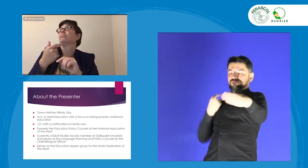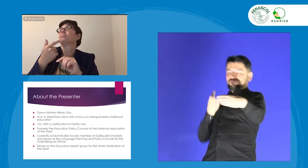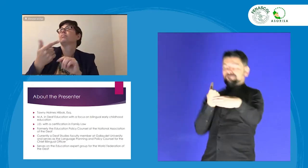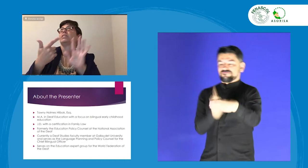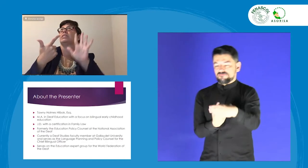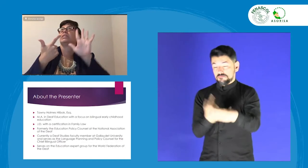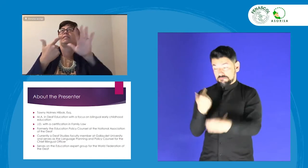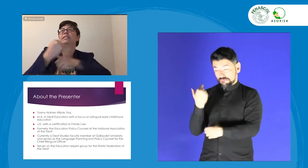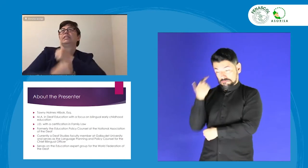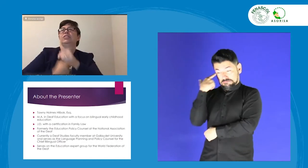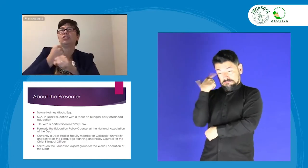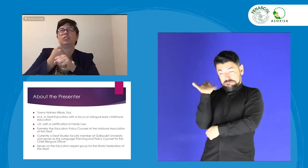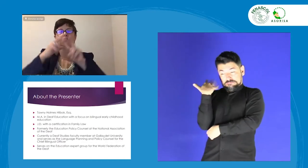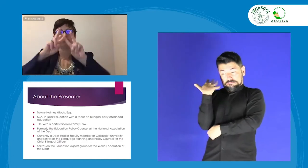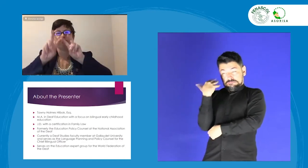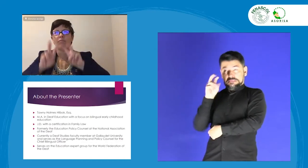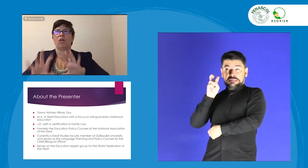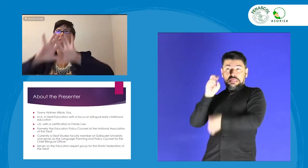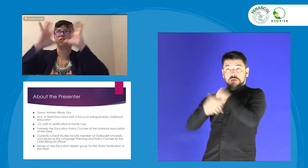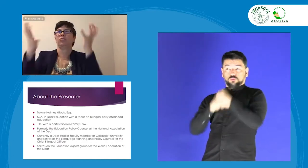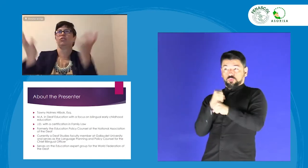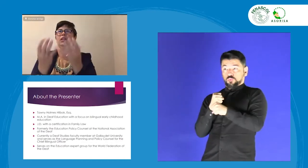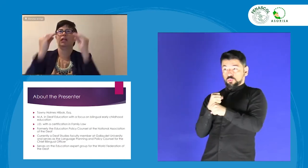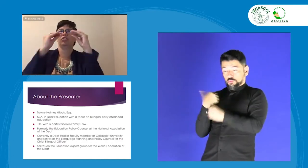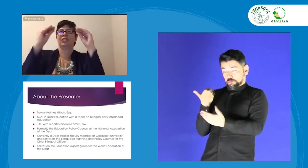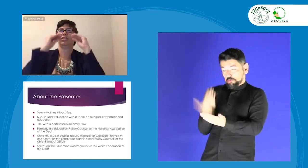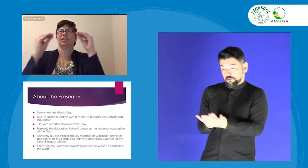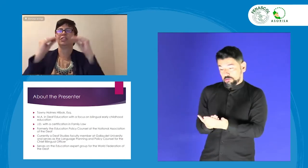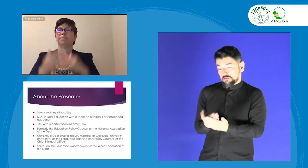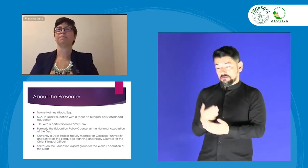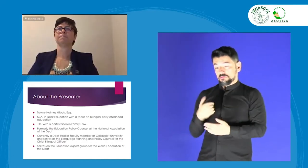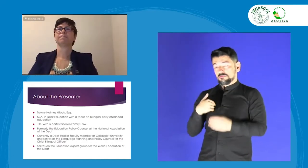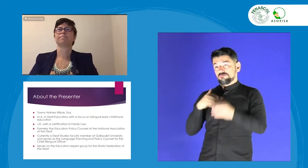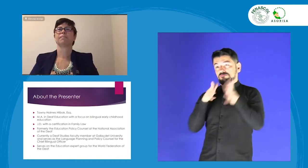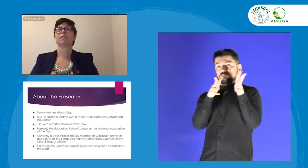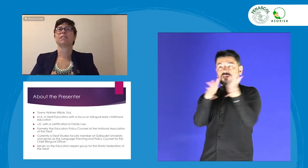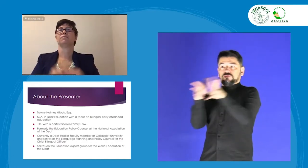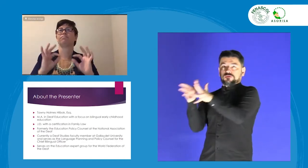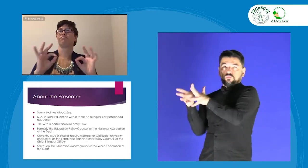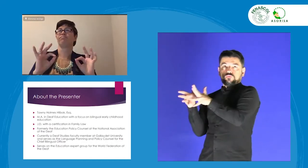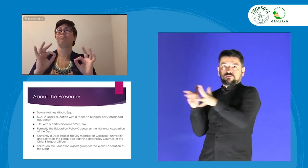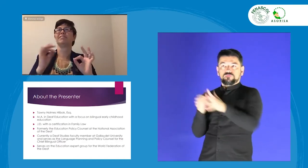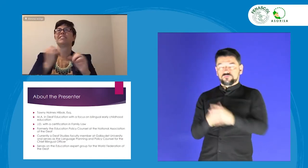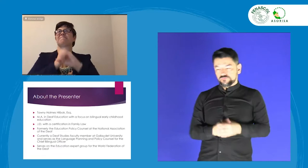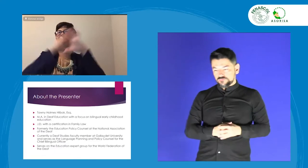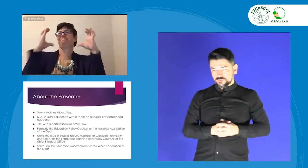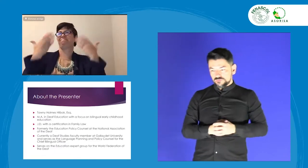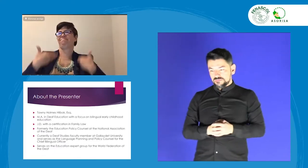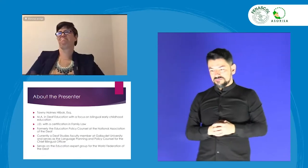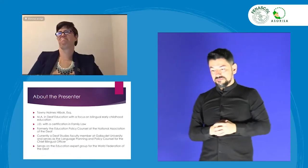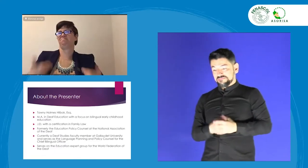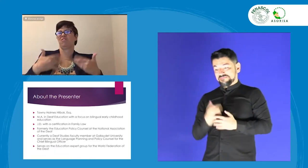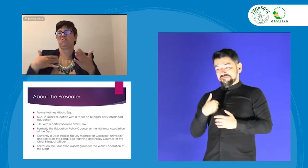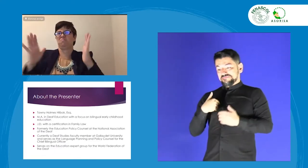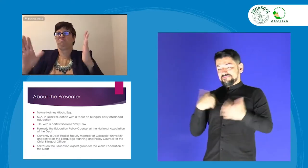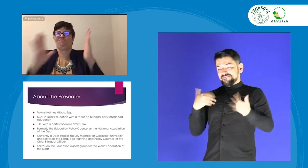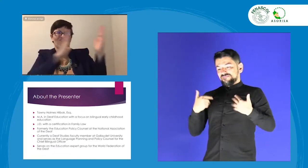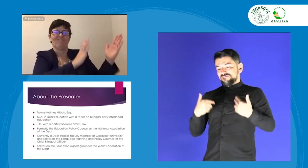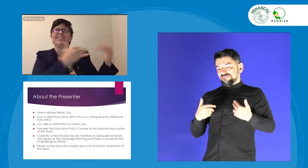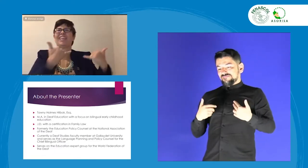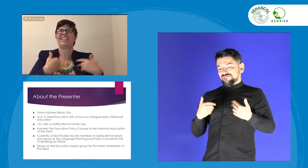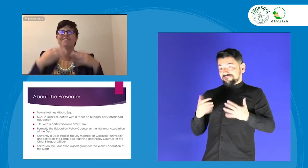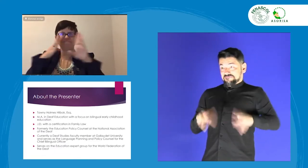Con la WFD, pues, hace unos 7 años venimos trabajando de manera mancomunada en este tema